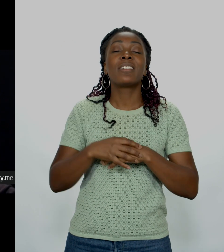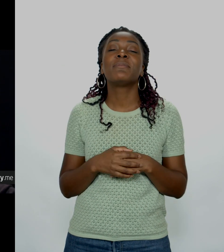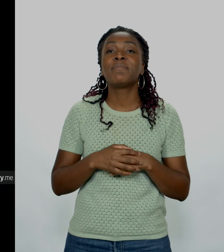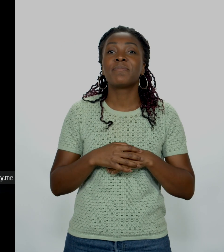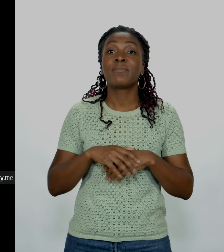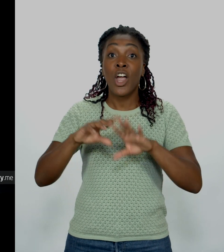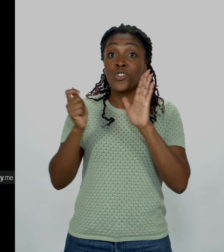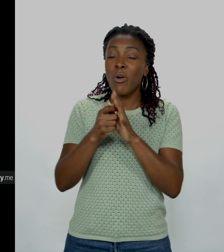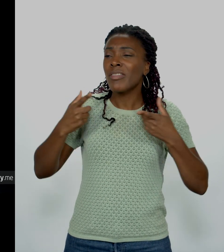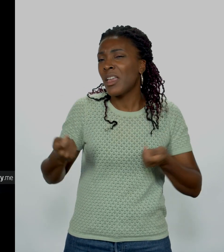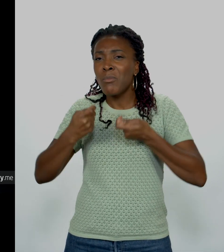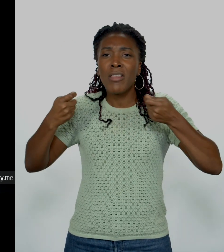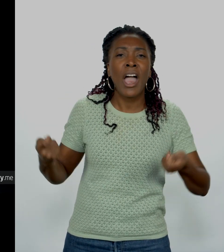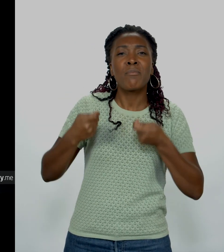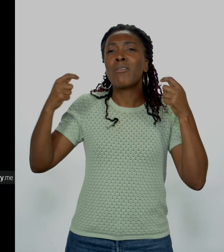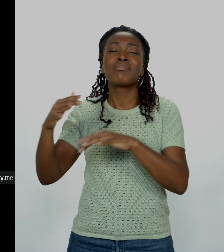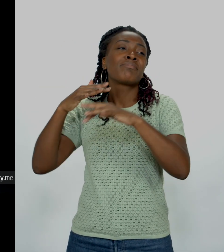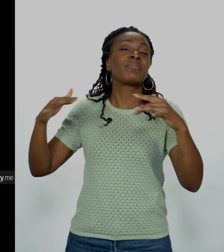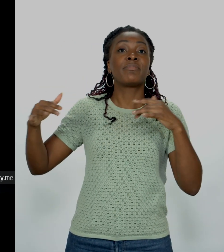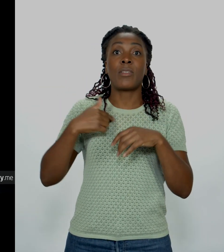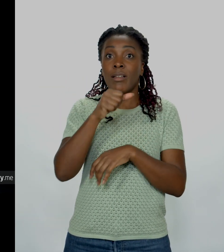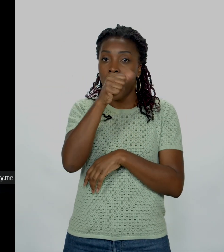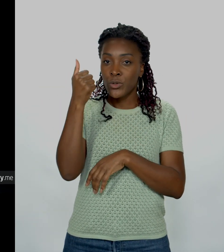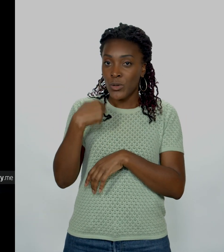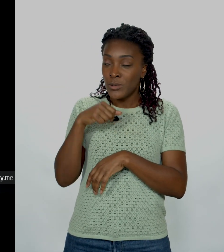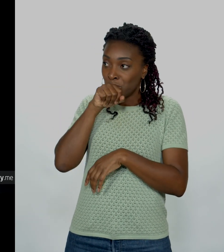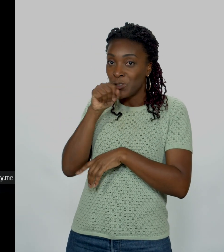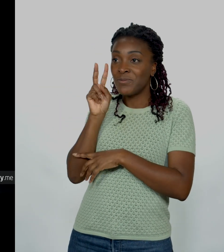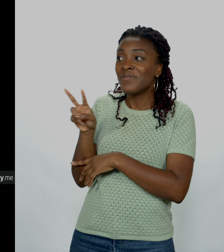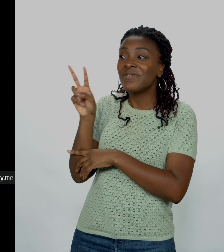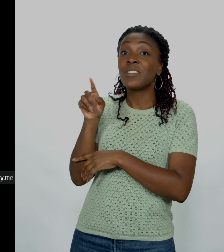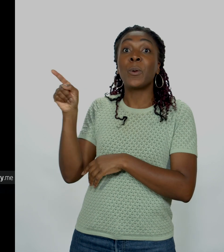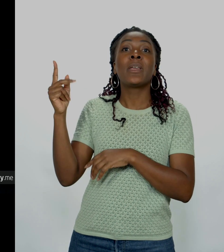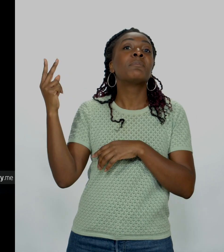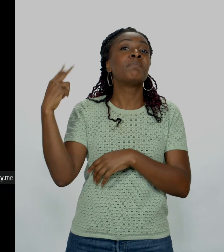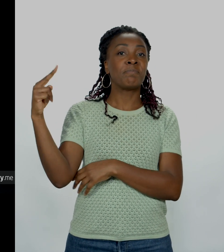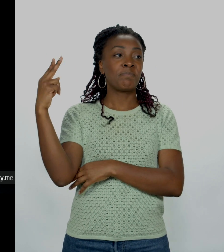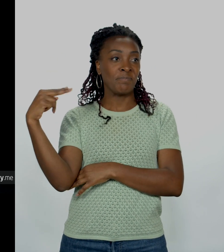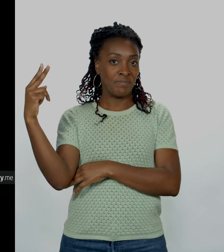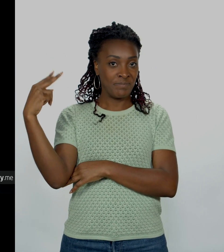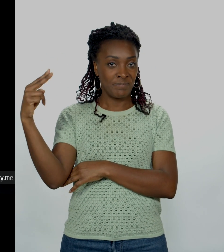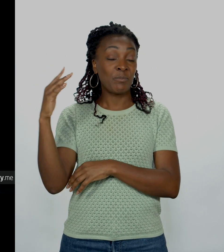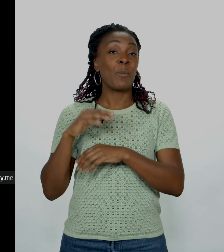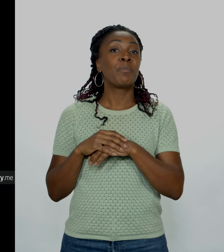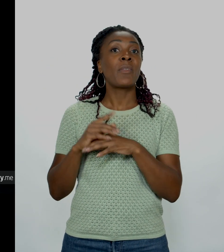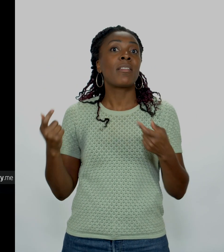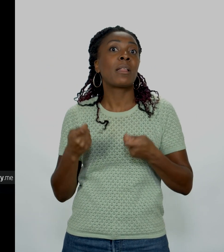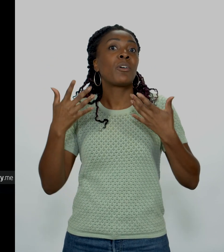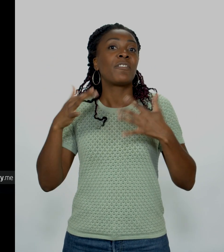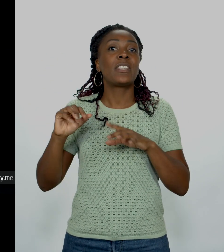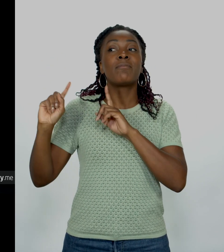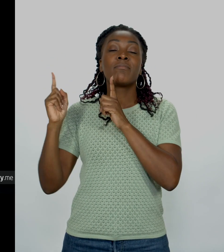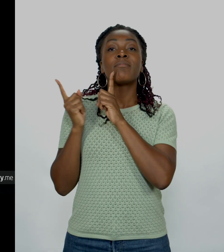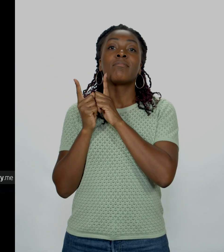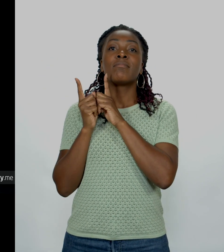handball. Mais un jour, au training, il y avait un mec que j'aimais bien. Et il nous regardait. Et après